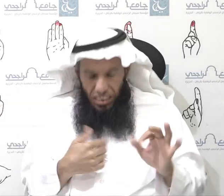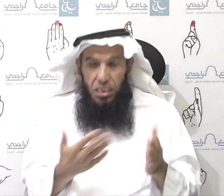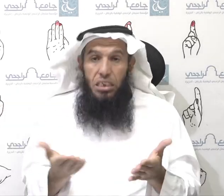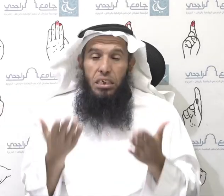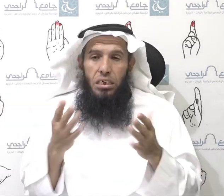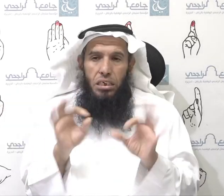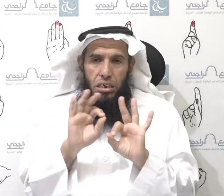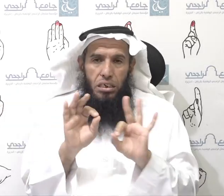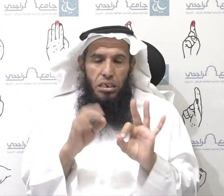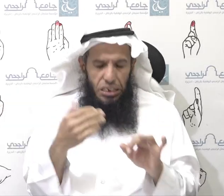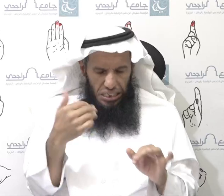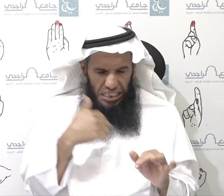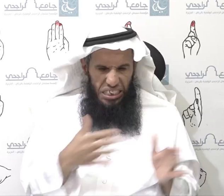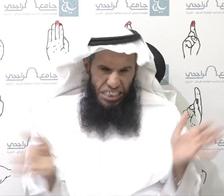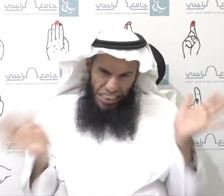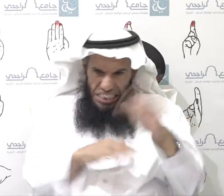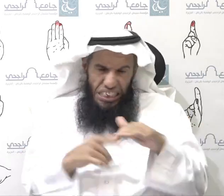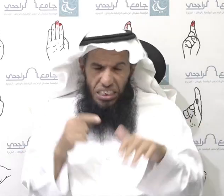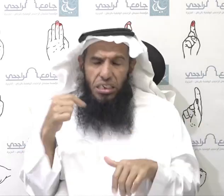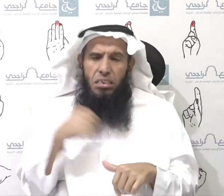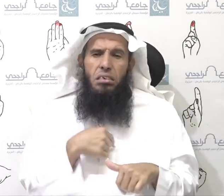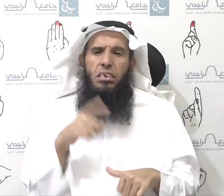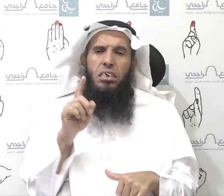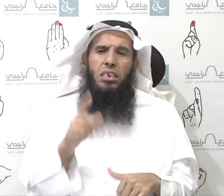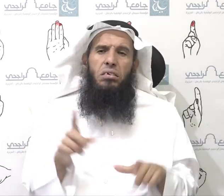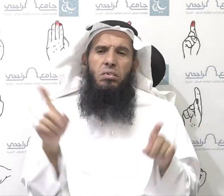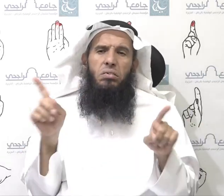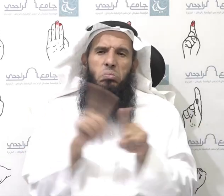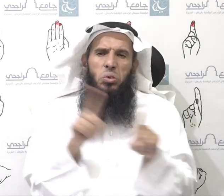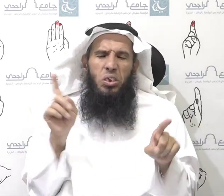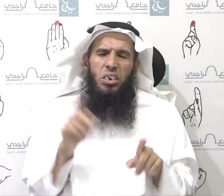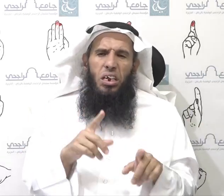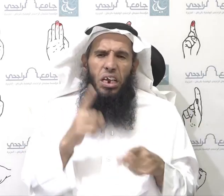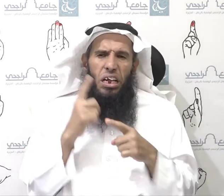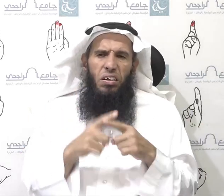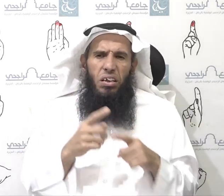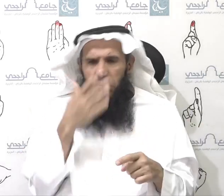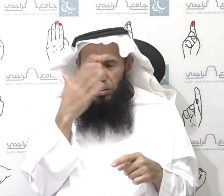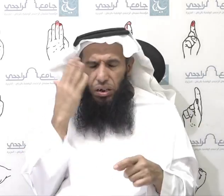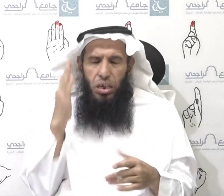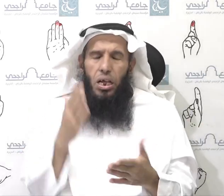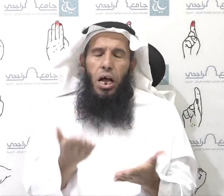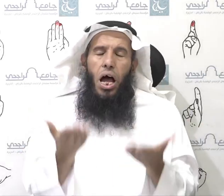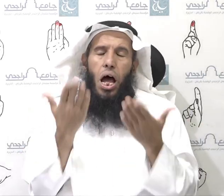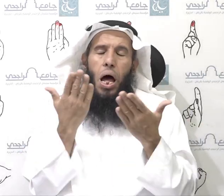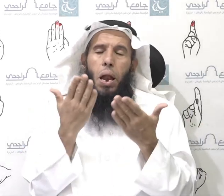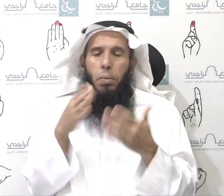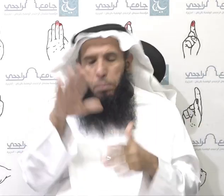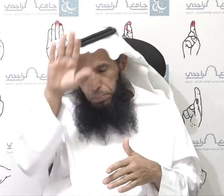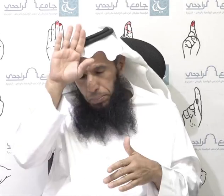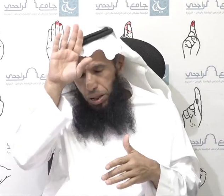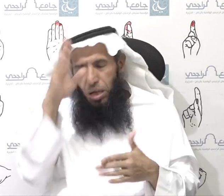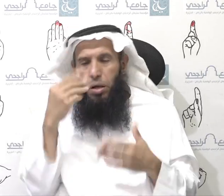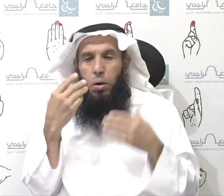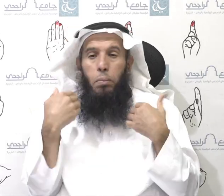تدبيره تدميرا عليه يا سميع الدعاء. اللهم وفق ولي أمرنا لما تحبه وترضاه، انصر به